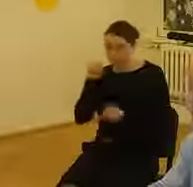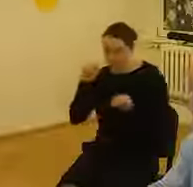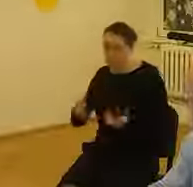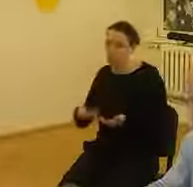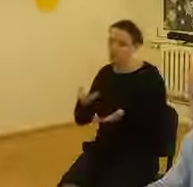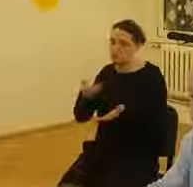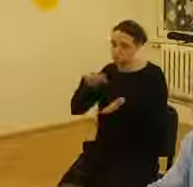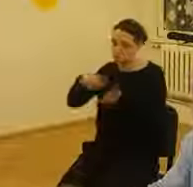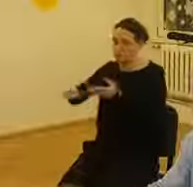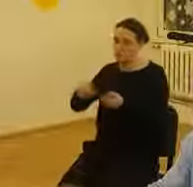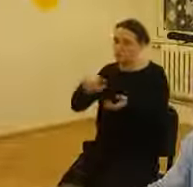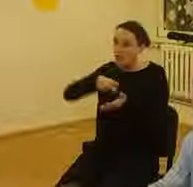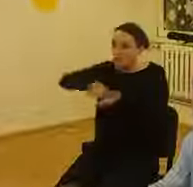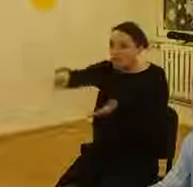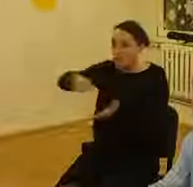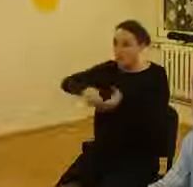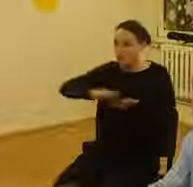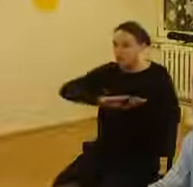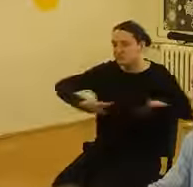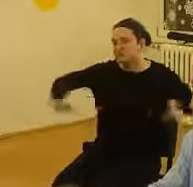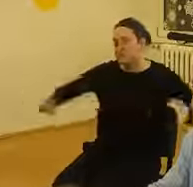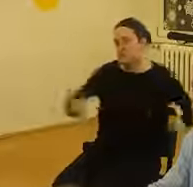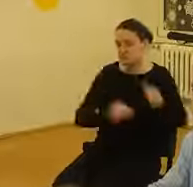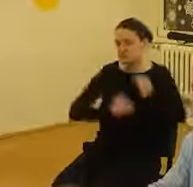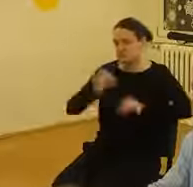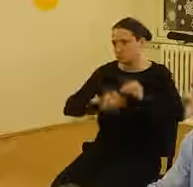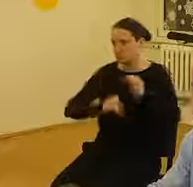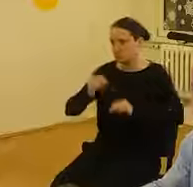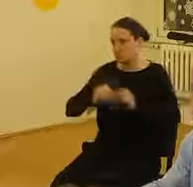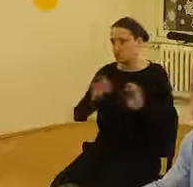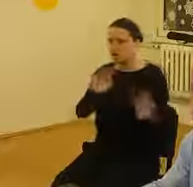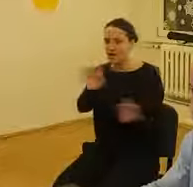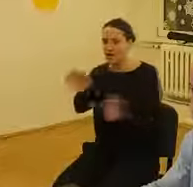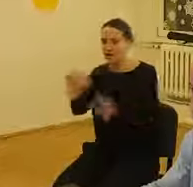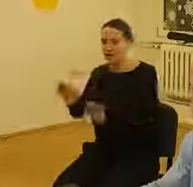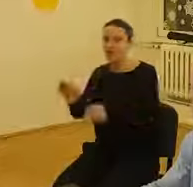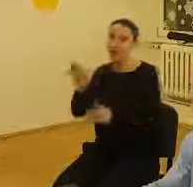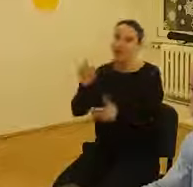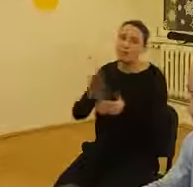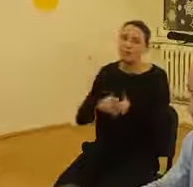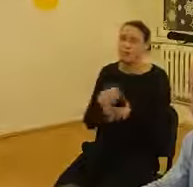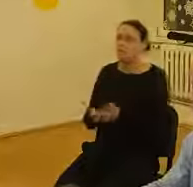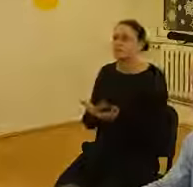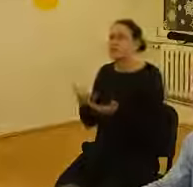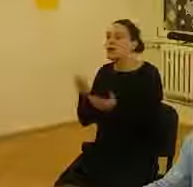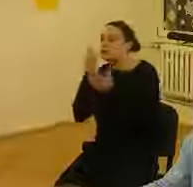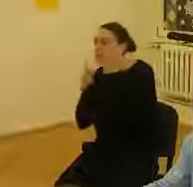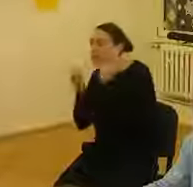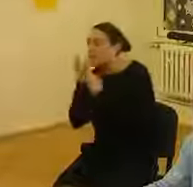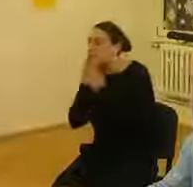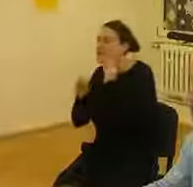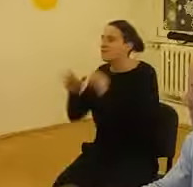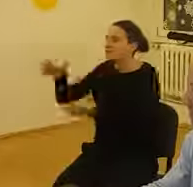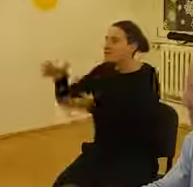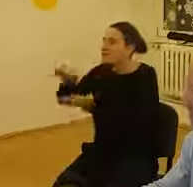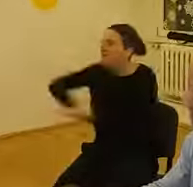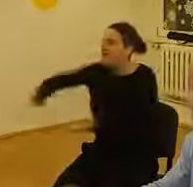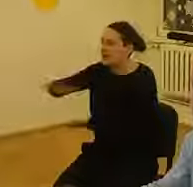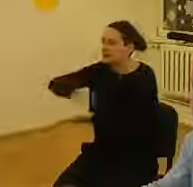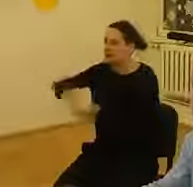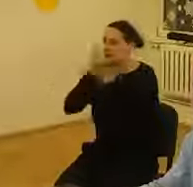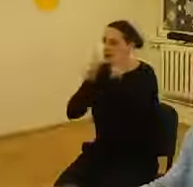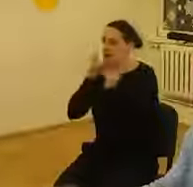miliona, jest to już rzeczywiście realna rzecz, żeby czy dokupić urządzenia zabawowe do placów zabaw, które nie są tanimi